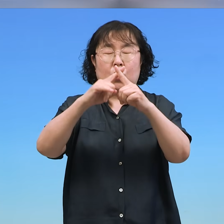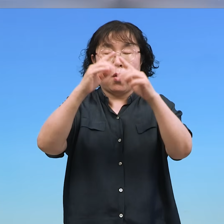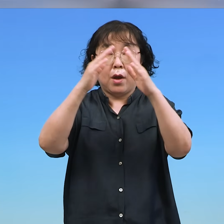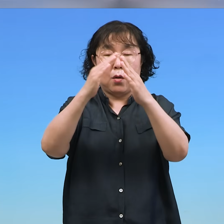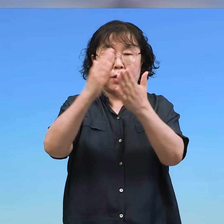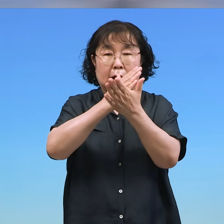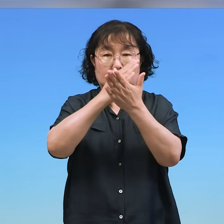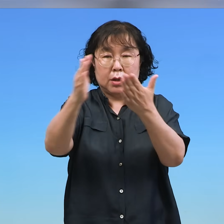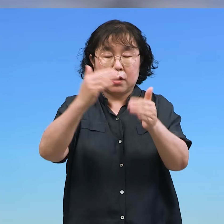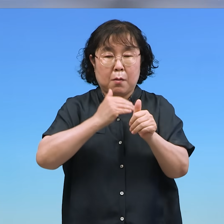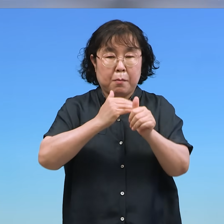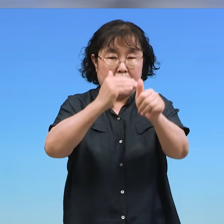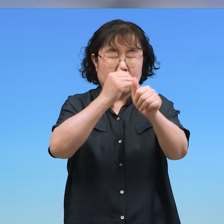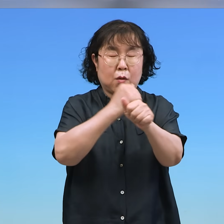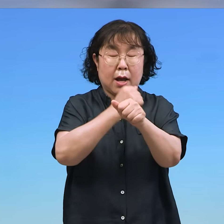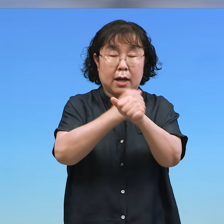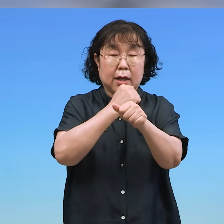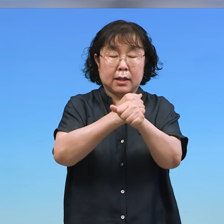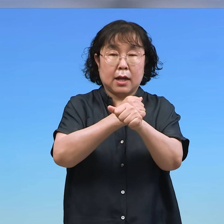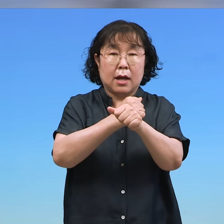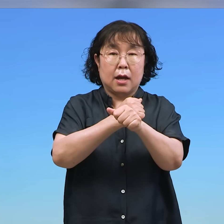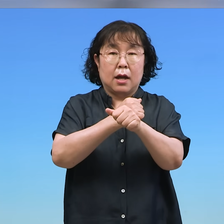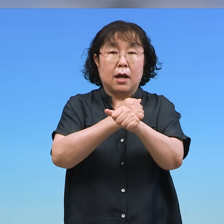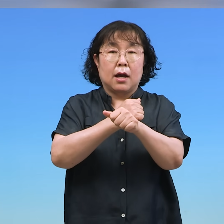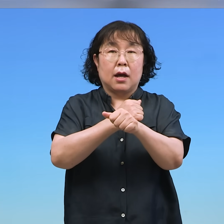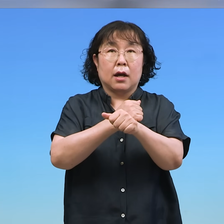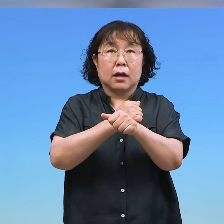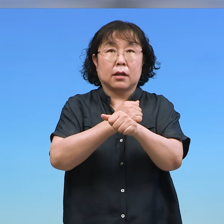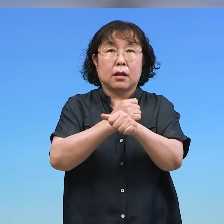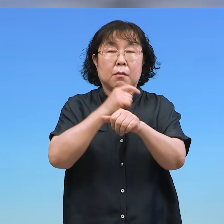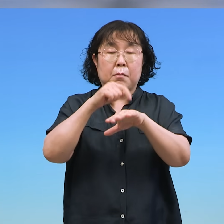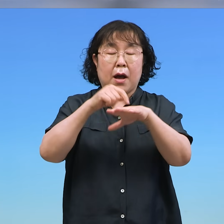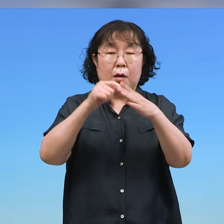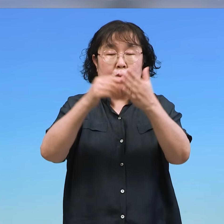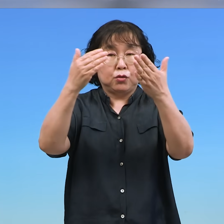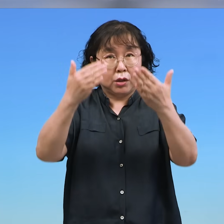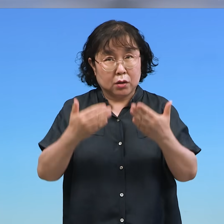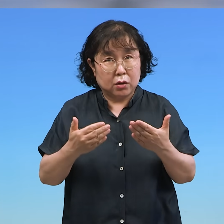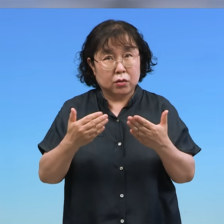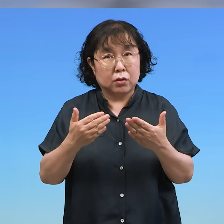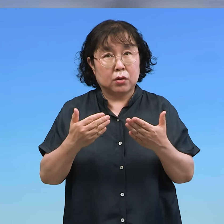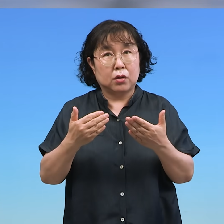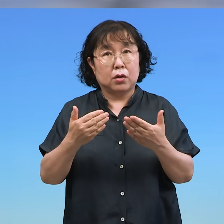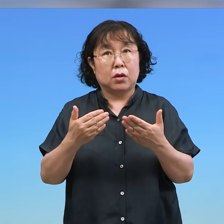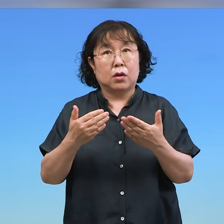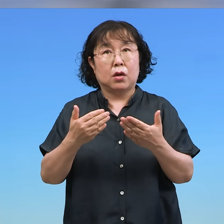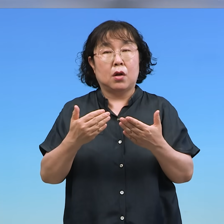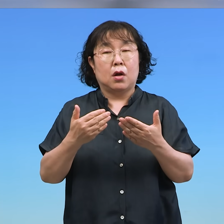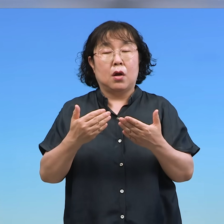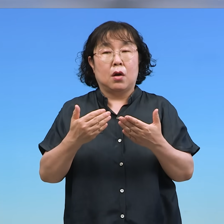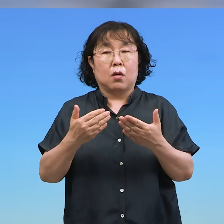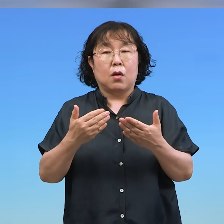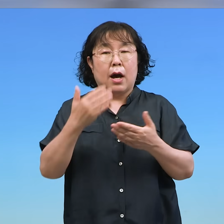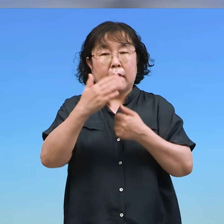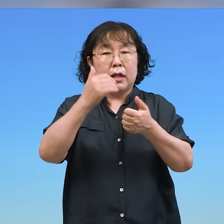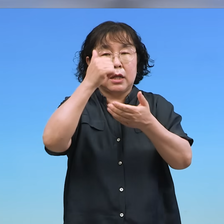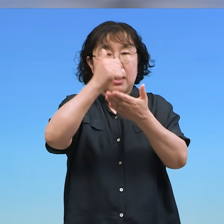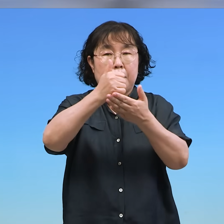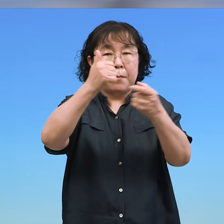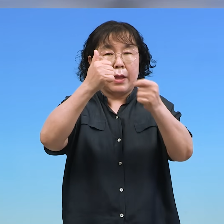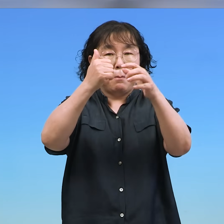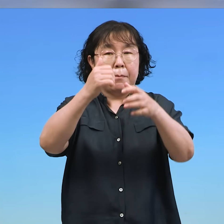파송해야 되겠다, 그런 마음을 주신 건요, 하나님 앞에 약속하고 제 기억을 한 7, 8년이 지난